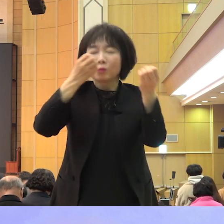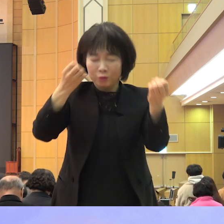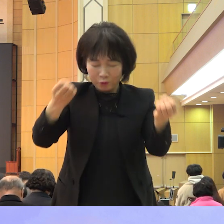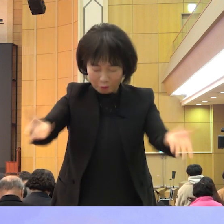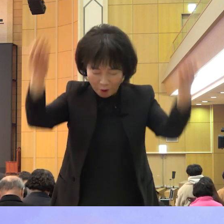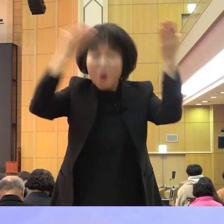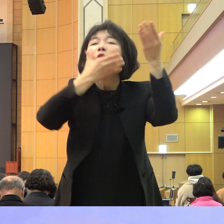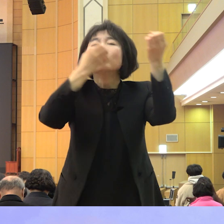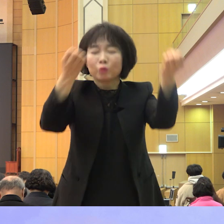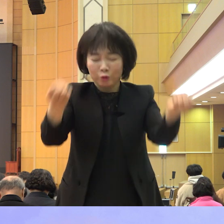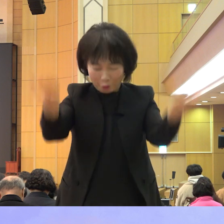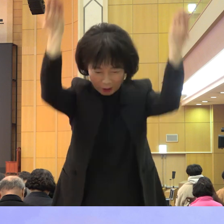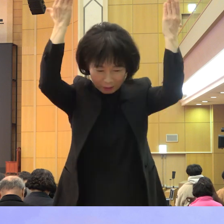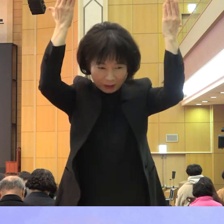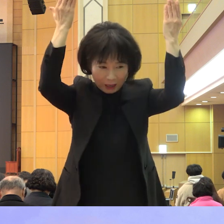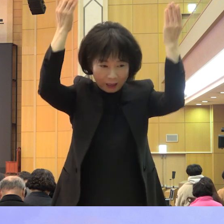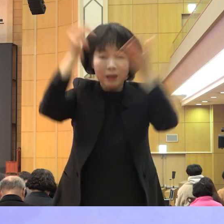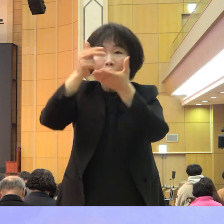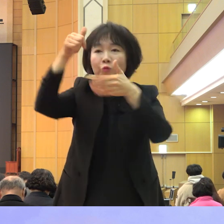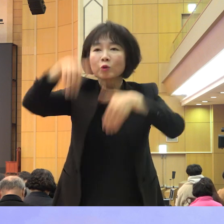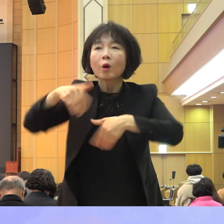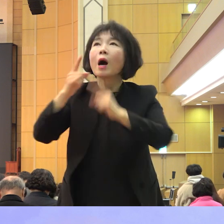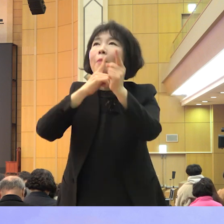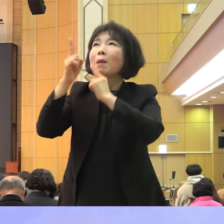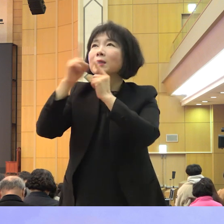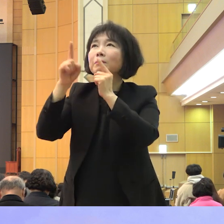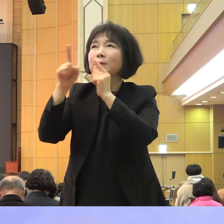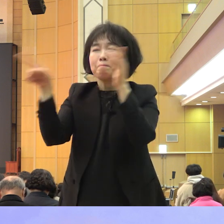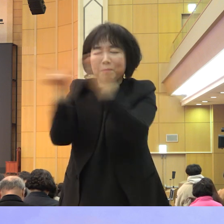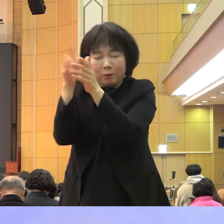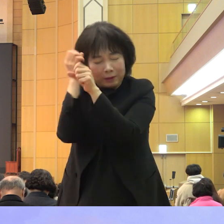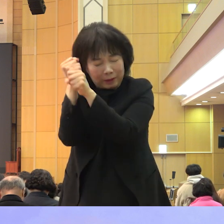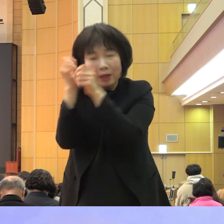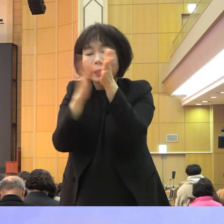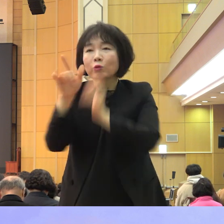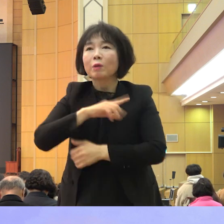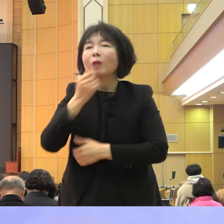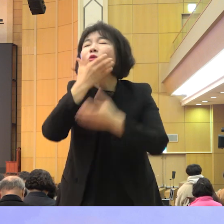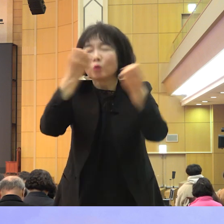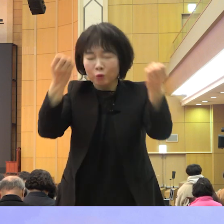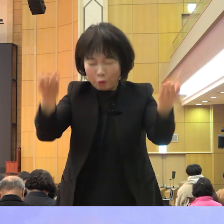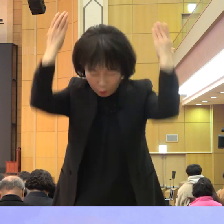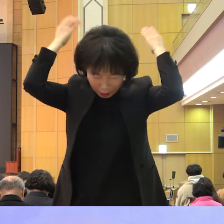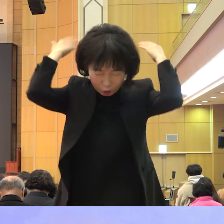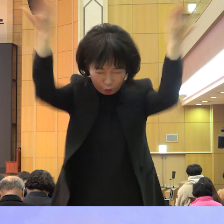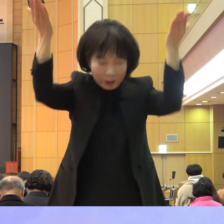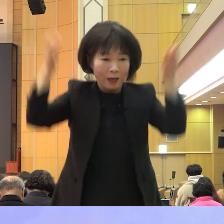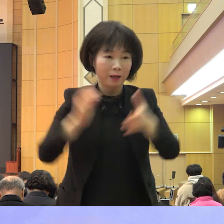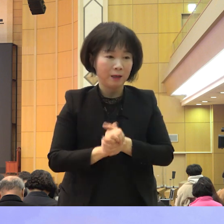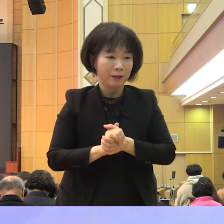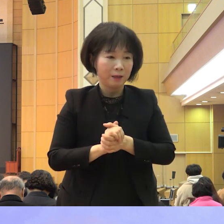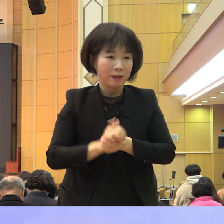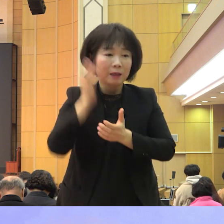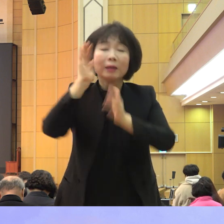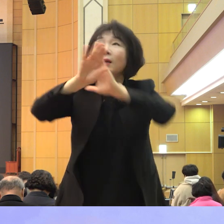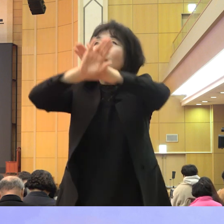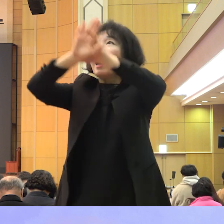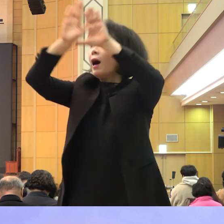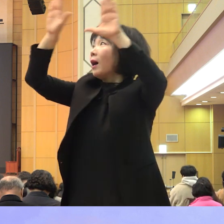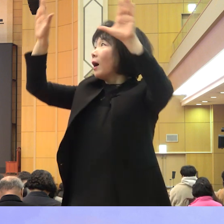축복합니다. 주의 종이 말씀에 의지해서 예수의 이름으로 축복합니다.